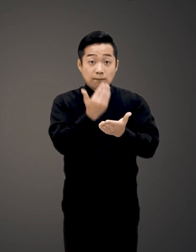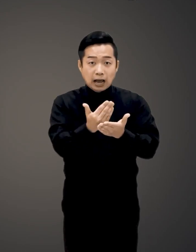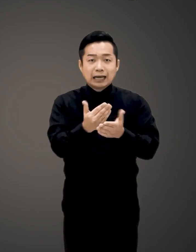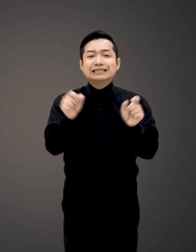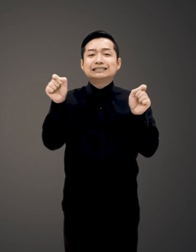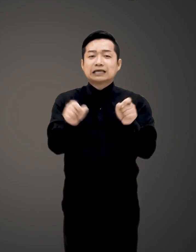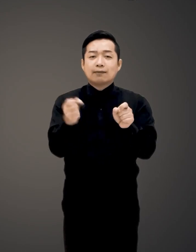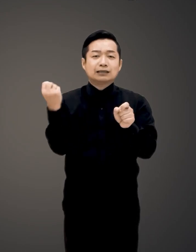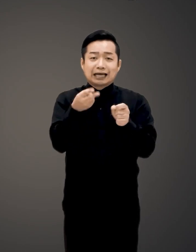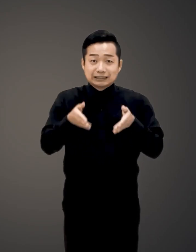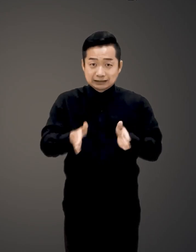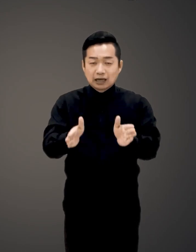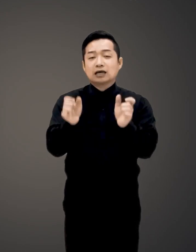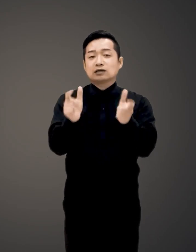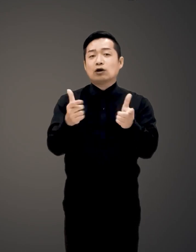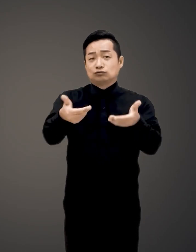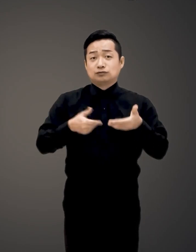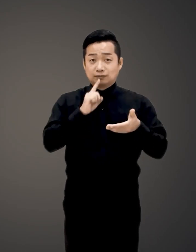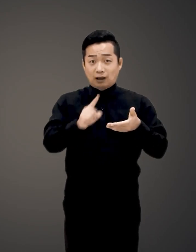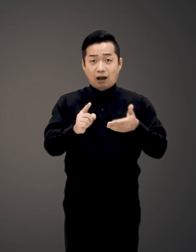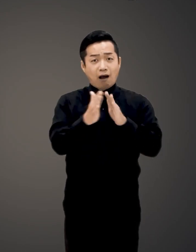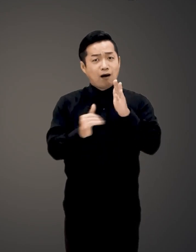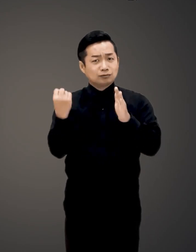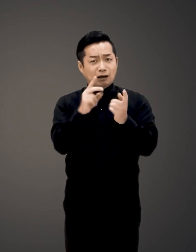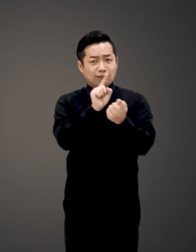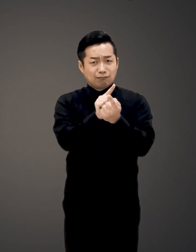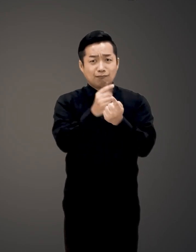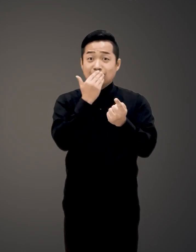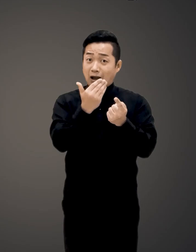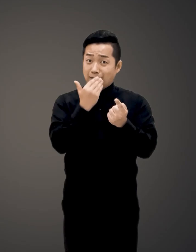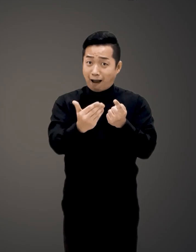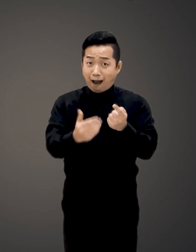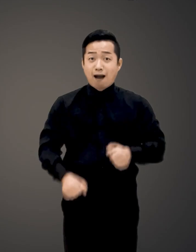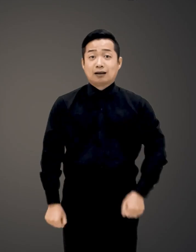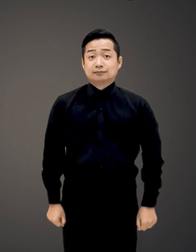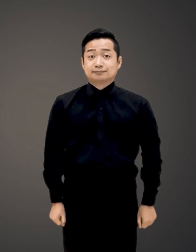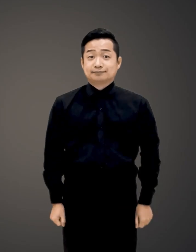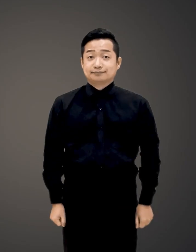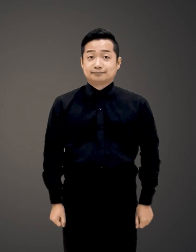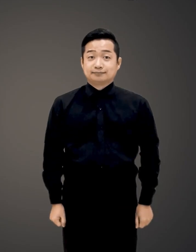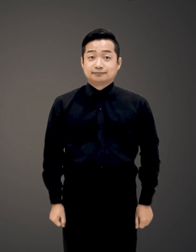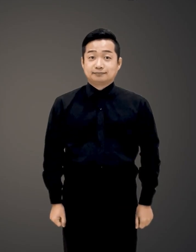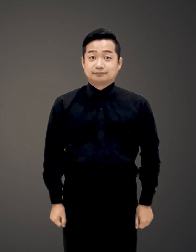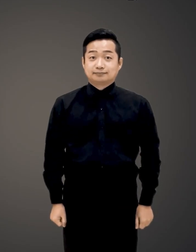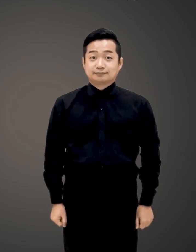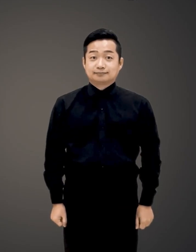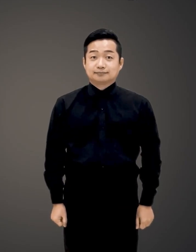기회를 준다고 한다. 가족들을 다시 만날 수 있다고?